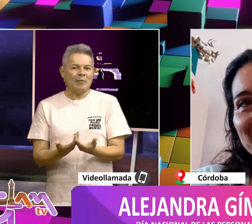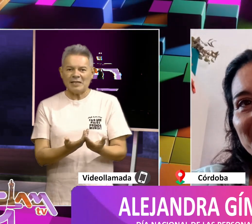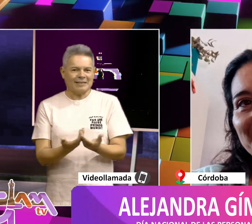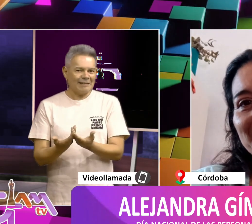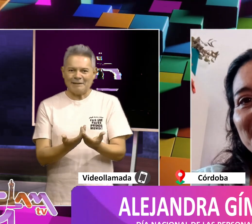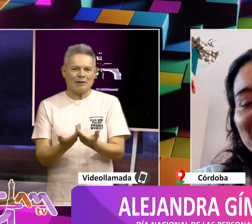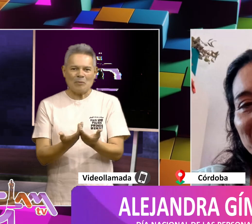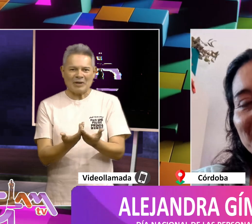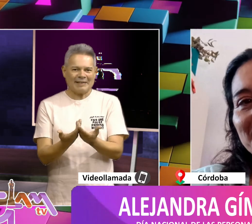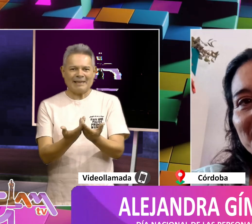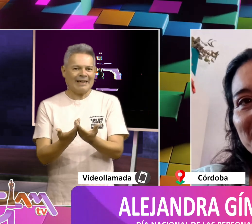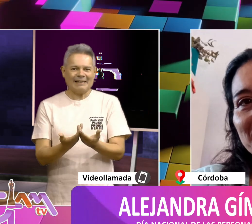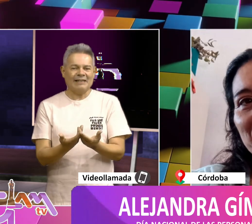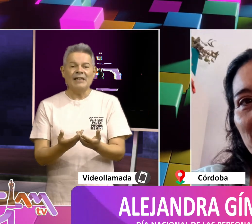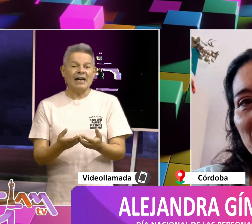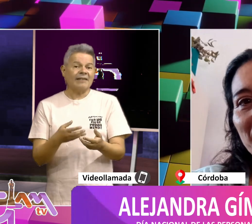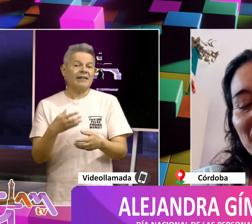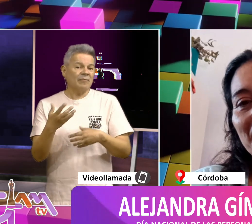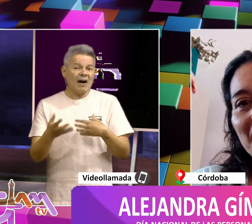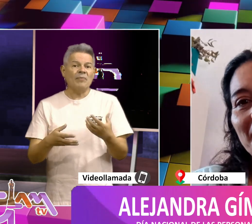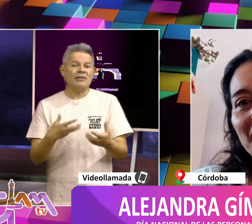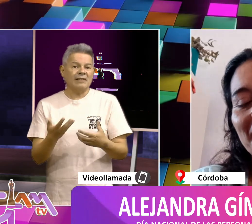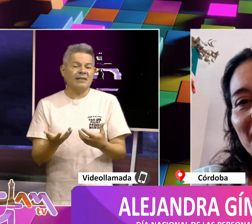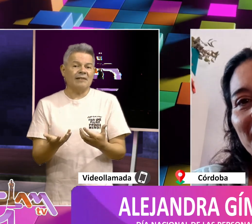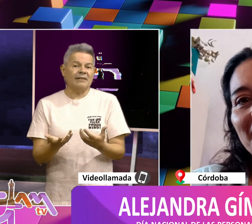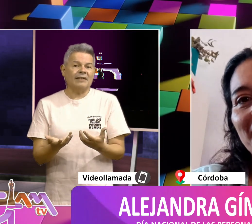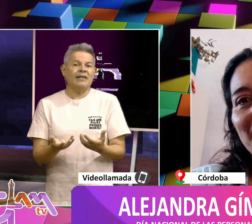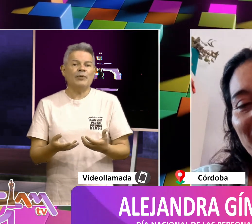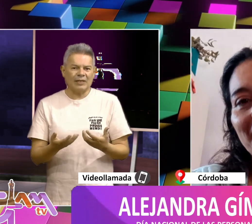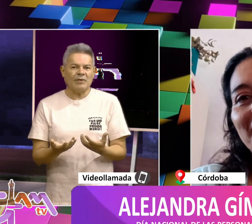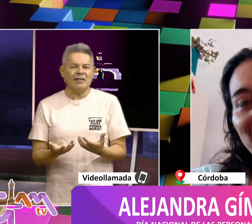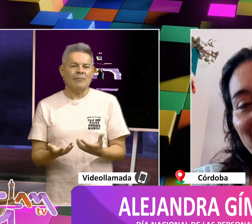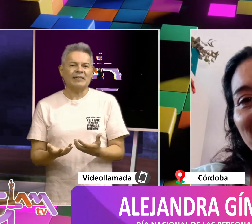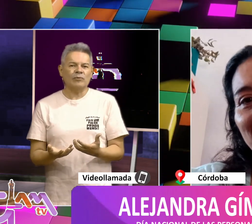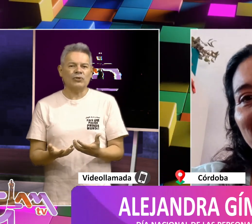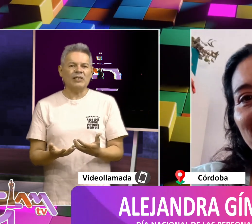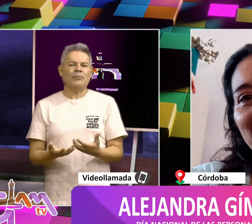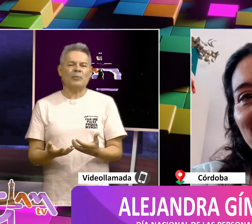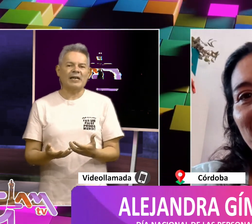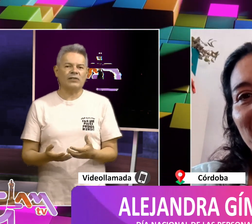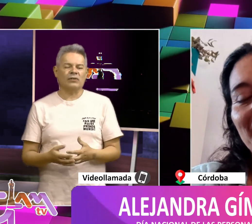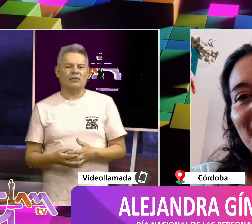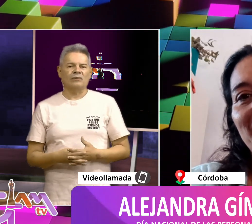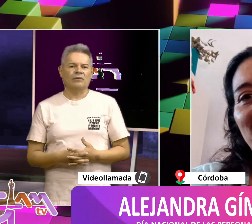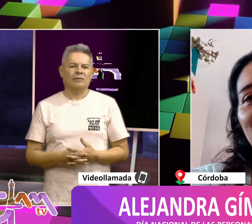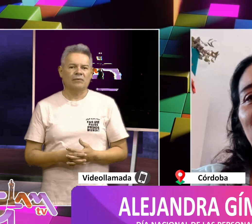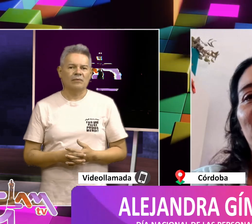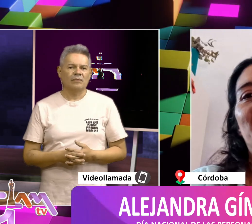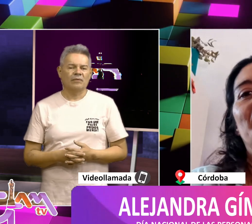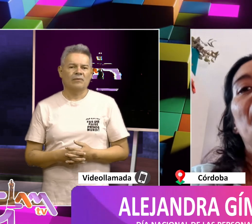Y también te sentís como que estás hasta que más o menos te haces entender, pero también tiene que pasar mucho tiempo para eso.